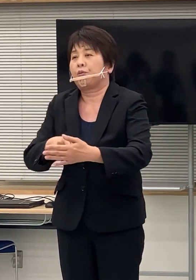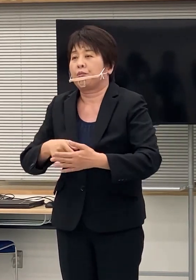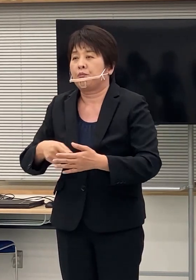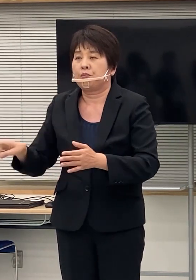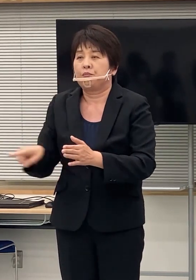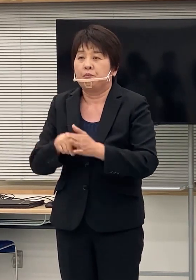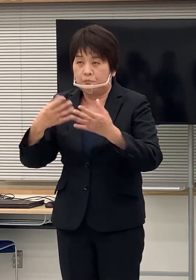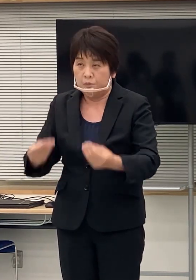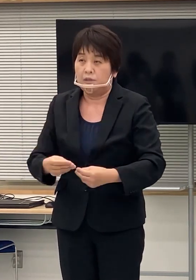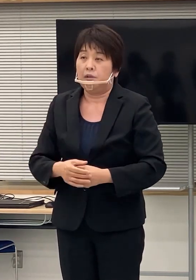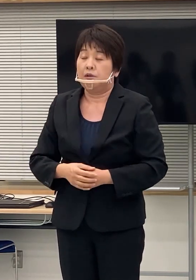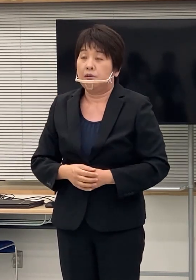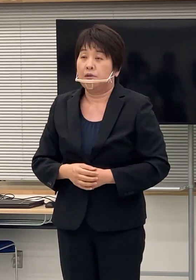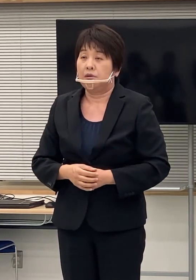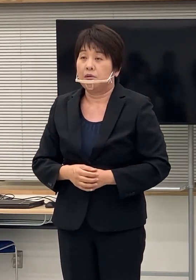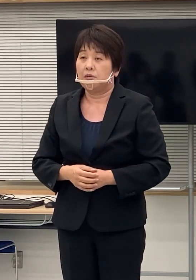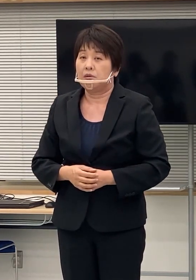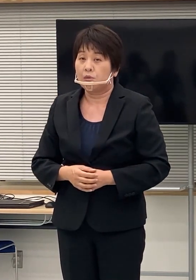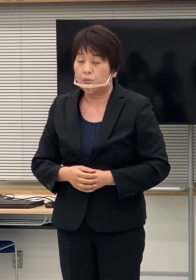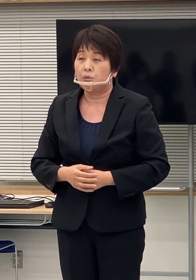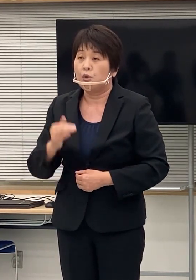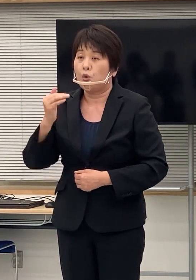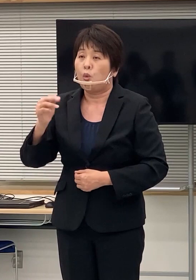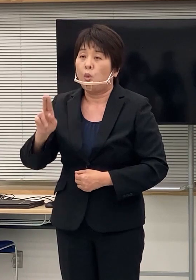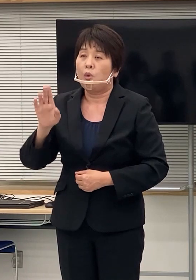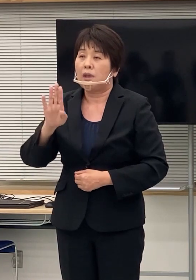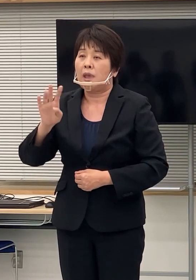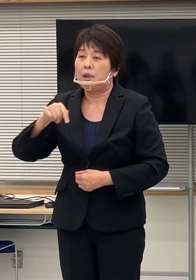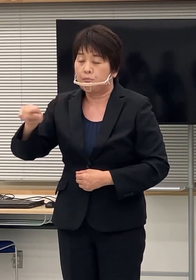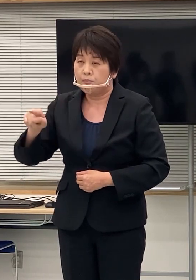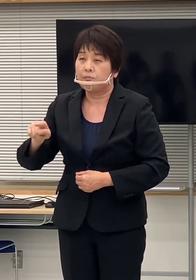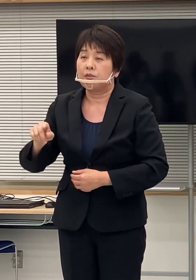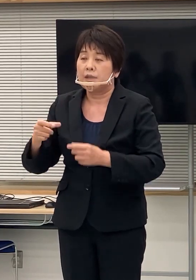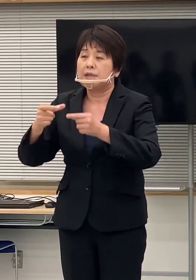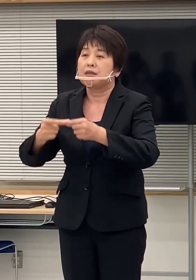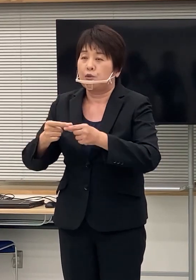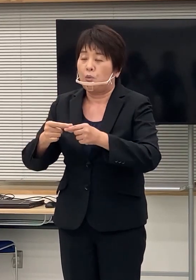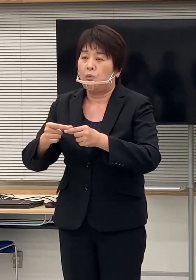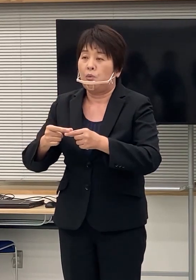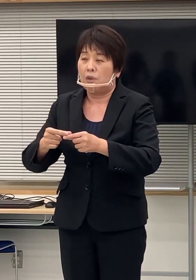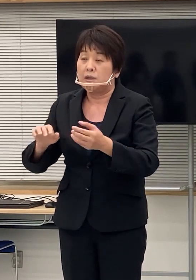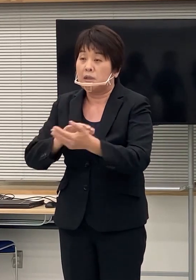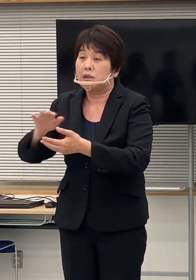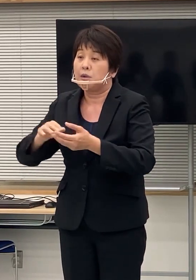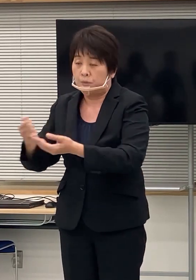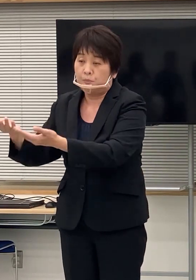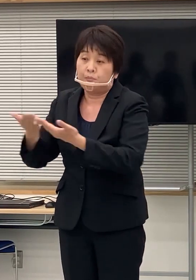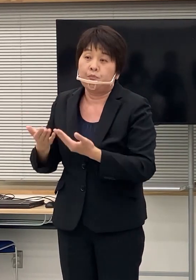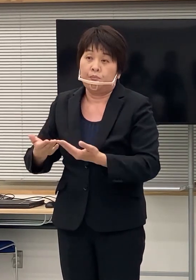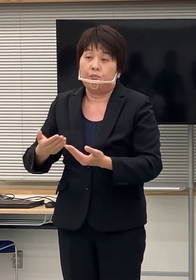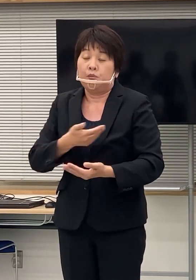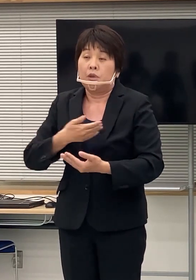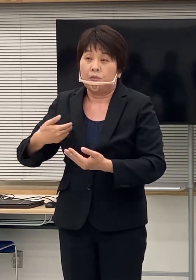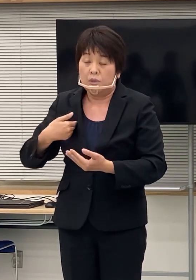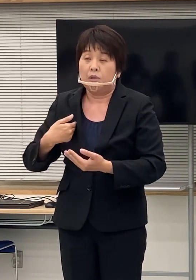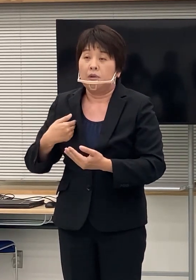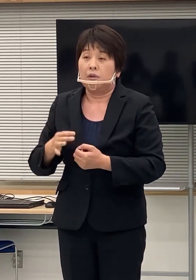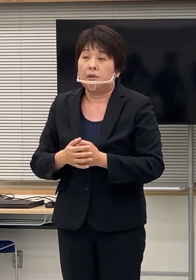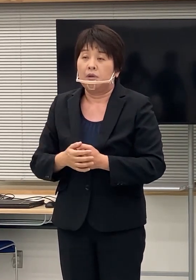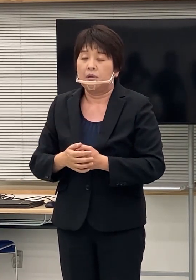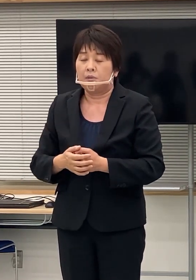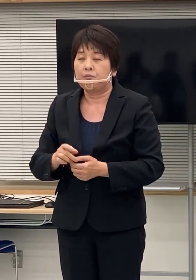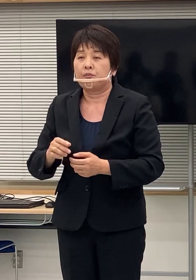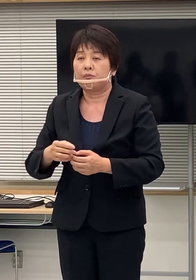この抗原検出用のキットが埼玉県で早期に導入される場合には疑い患